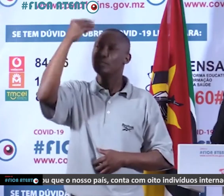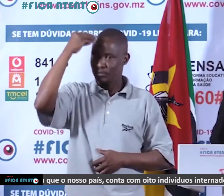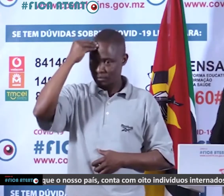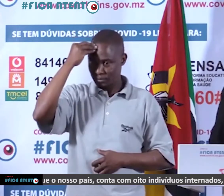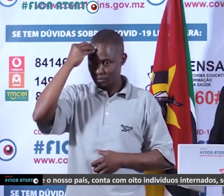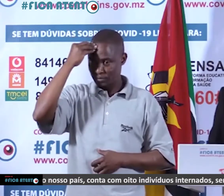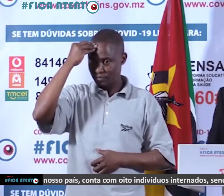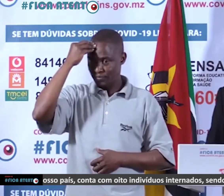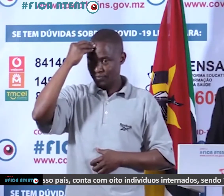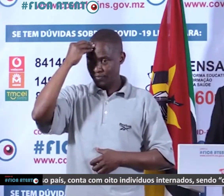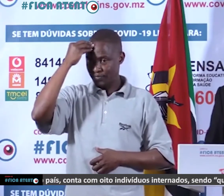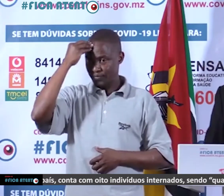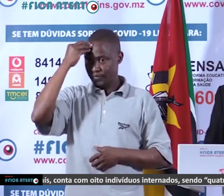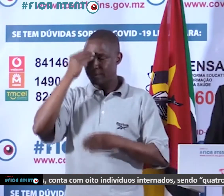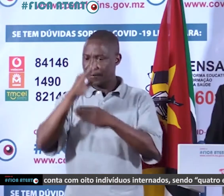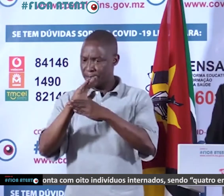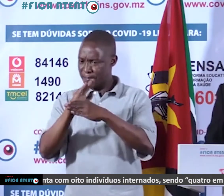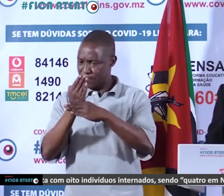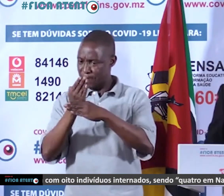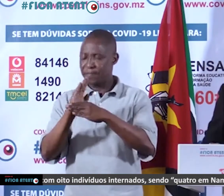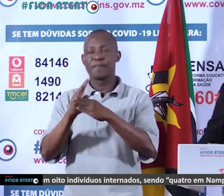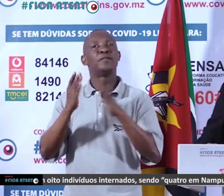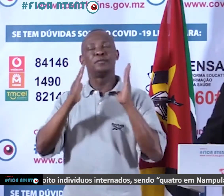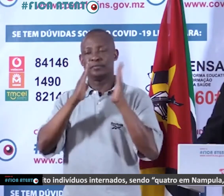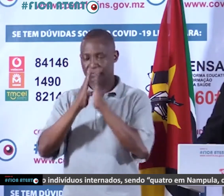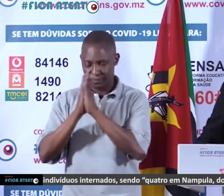Portanto, agradecemos a correção desta informação.